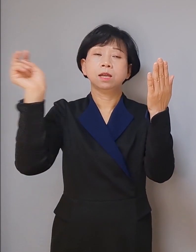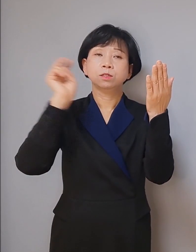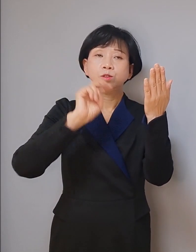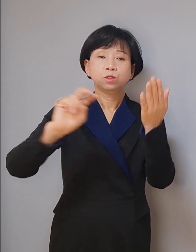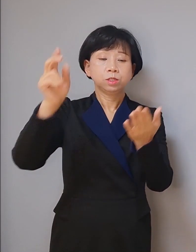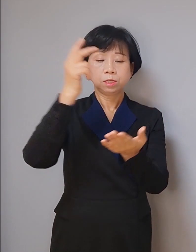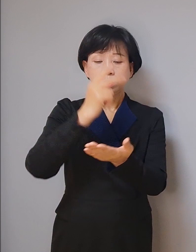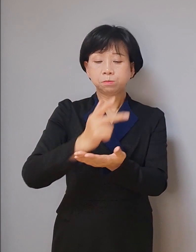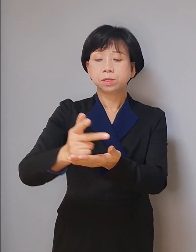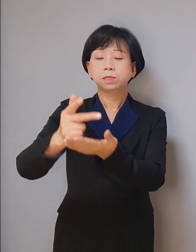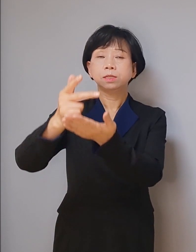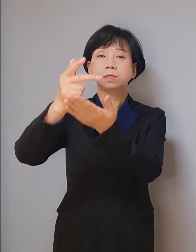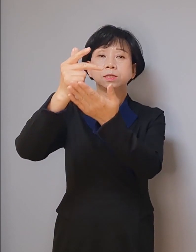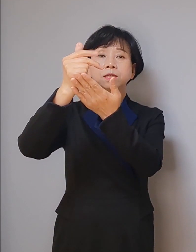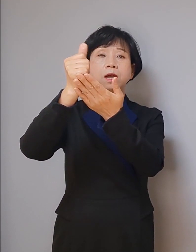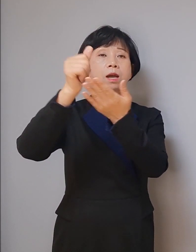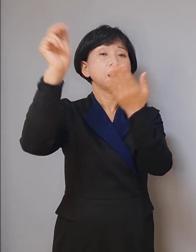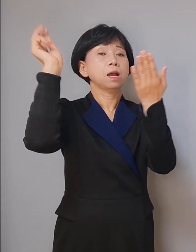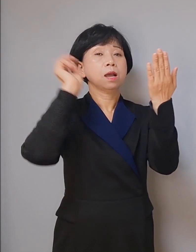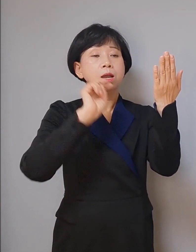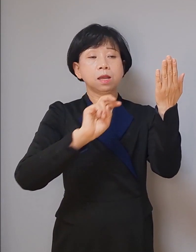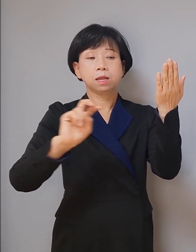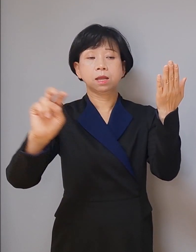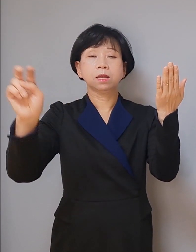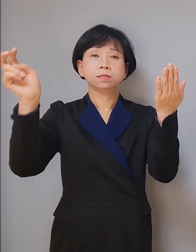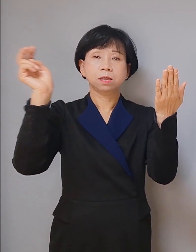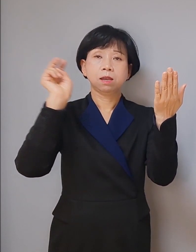찬양 주님을